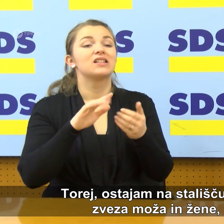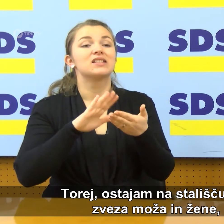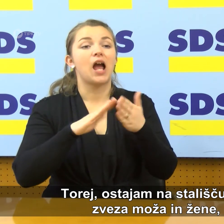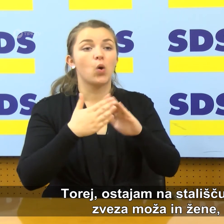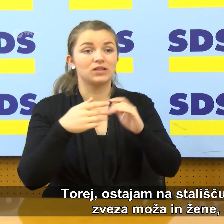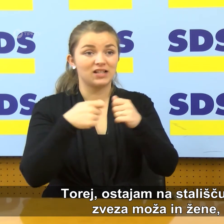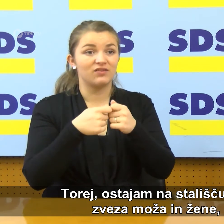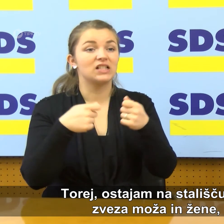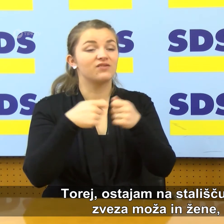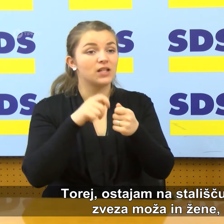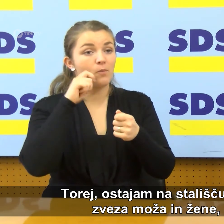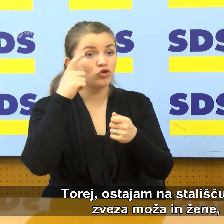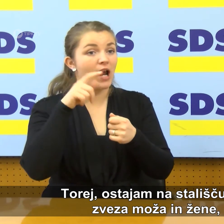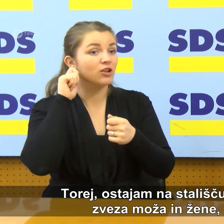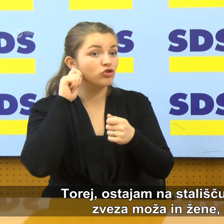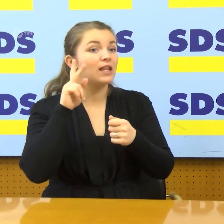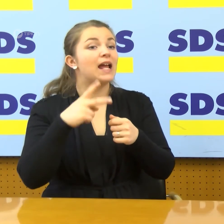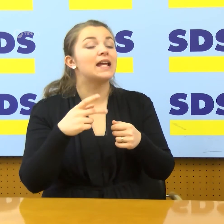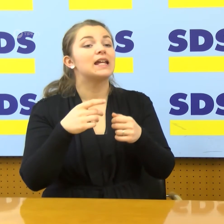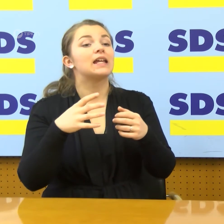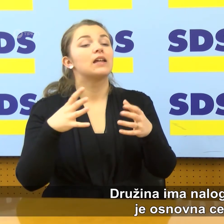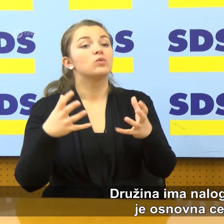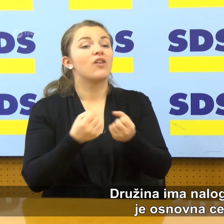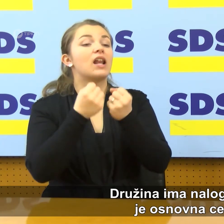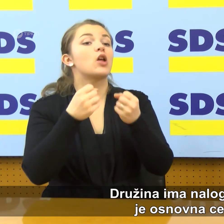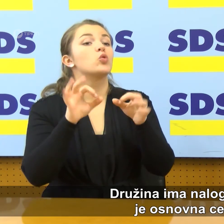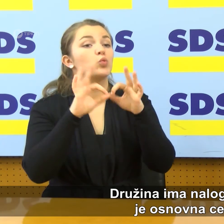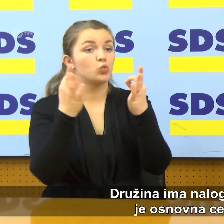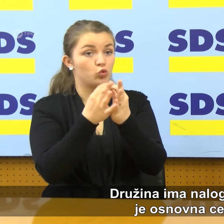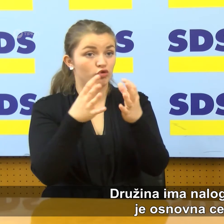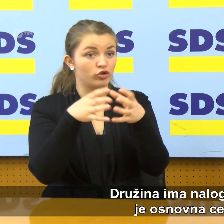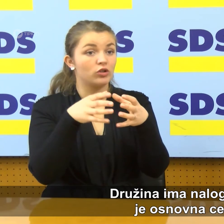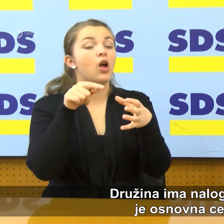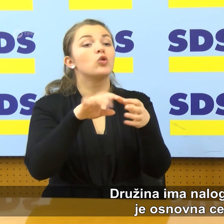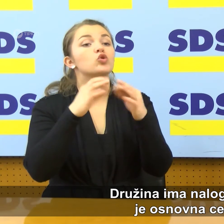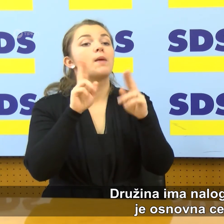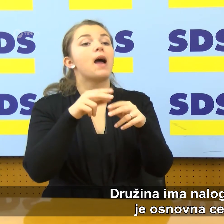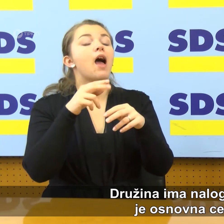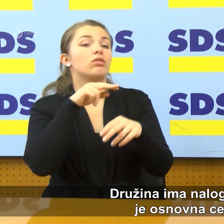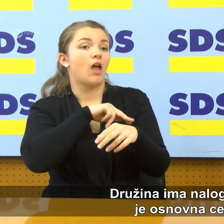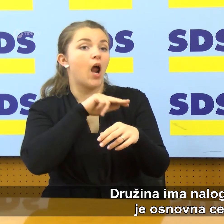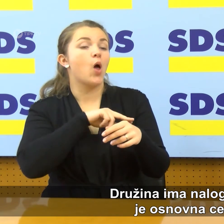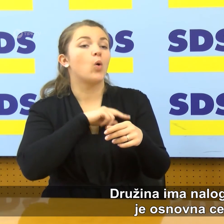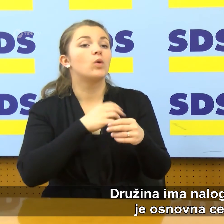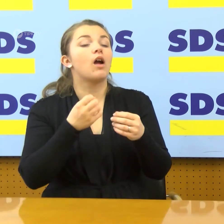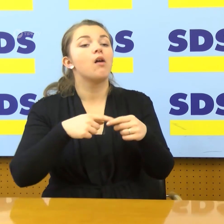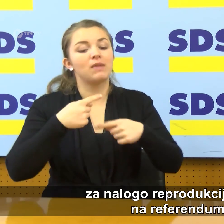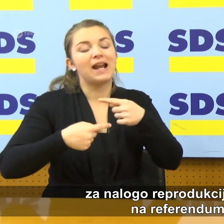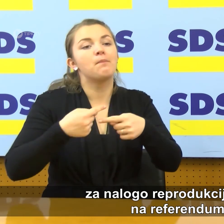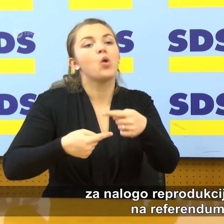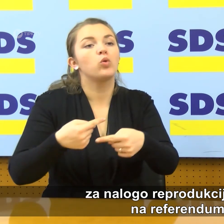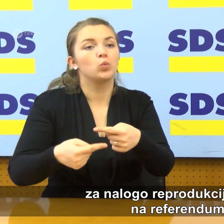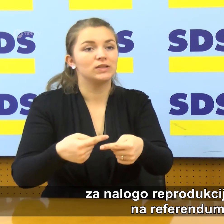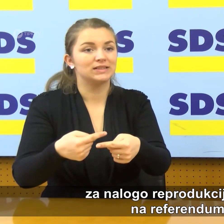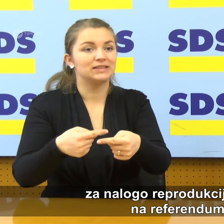tvorita družino. Družina ima nalogo reprodukcije, je osnovna celica družbe, zatorej nalogo reprodukcije